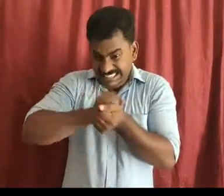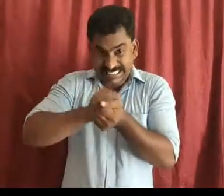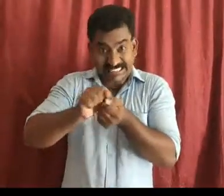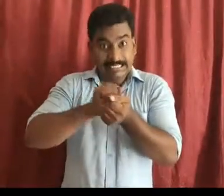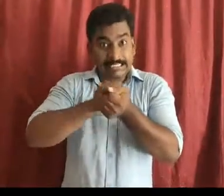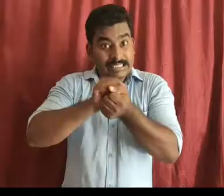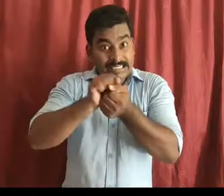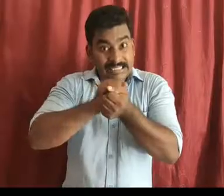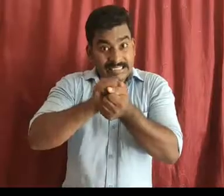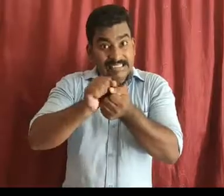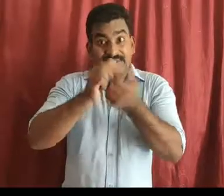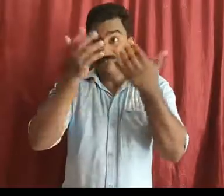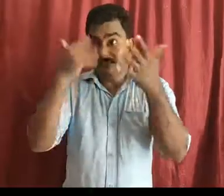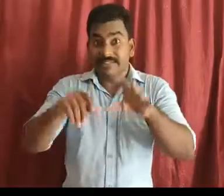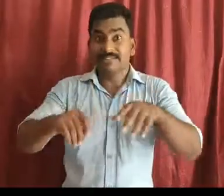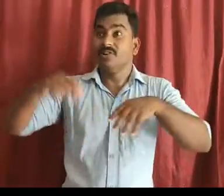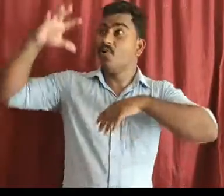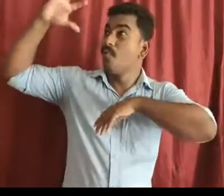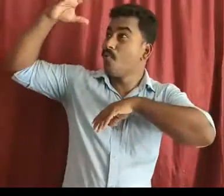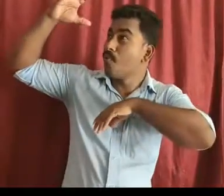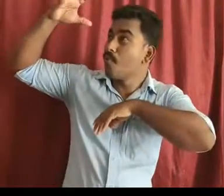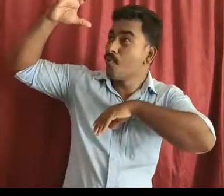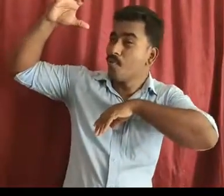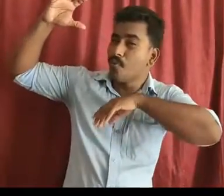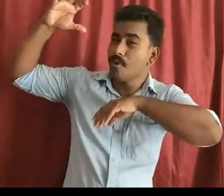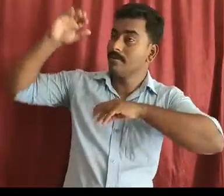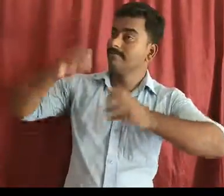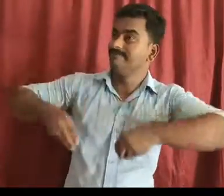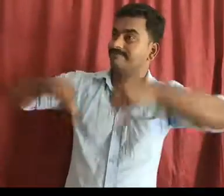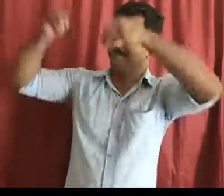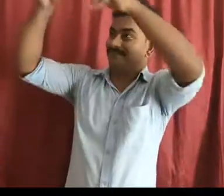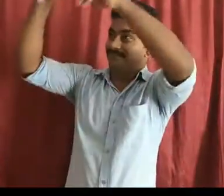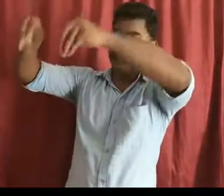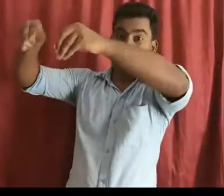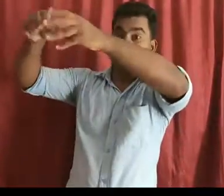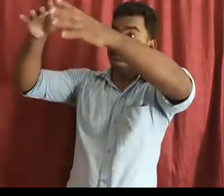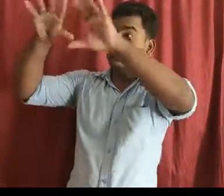അലക്കിയ വസ്ത്രങ്ങൾ സൂര്യപ്രകാശത്തിൽ ഉണക്കിയെടുക്കുക.